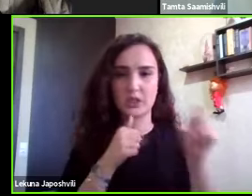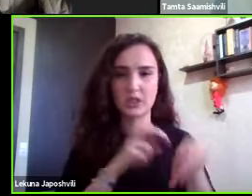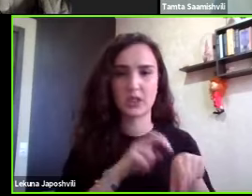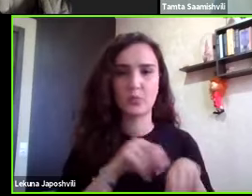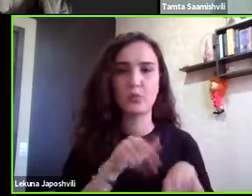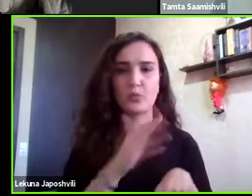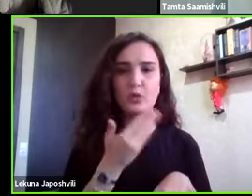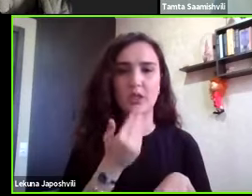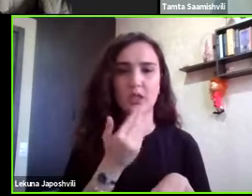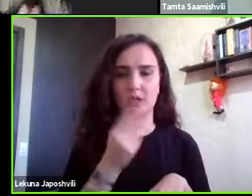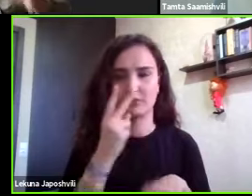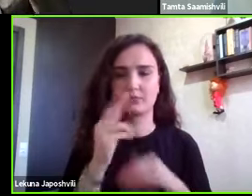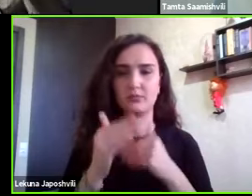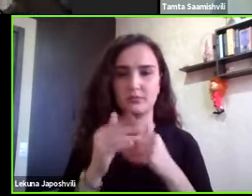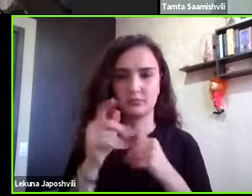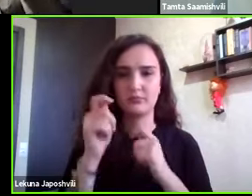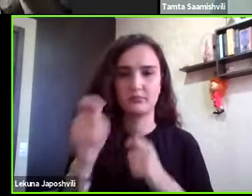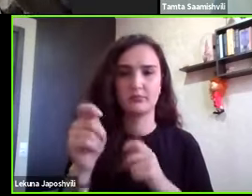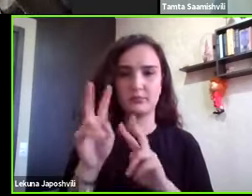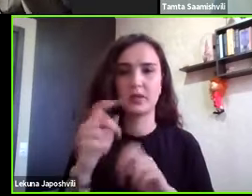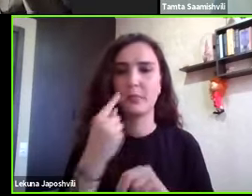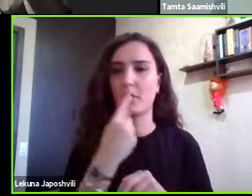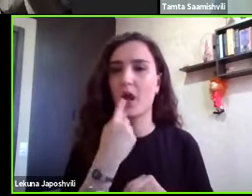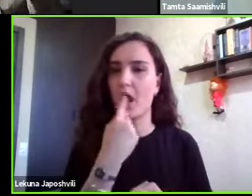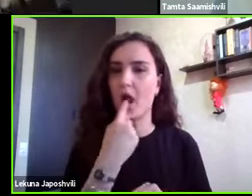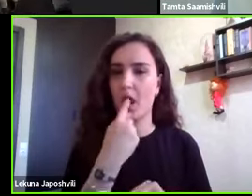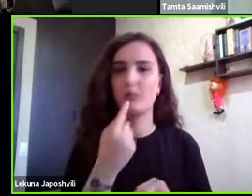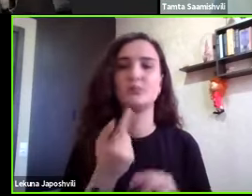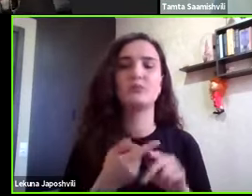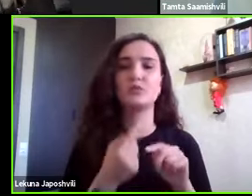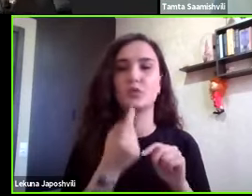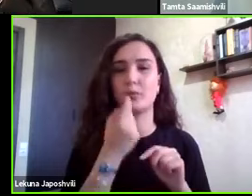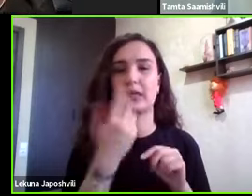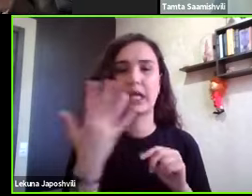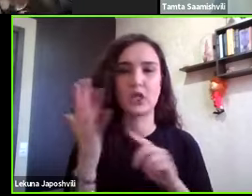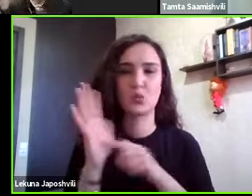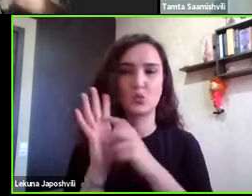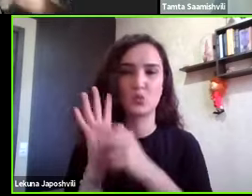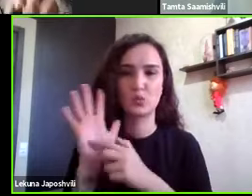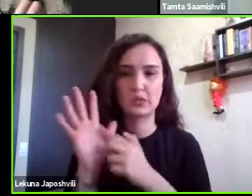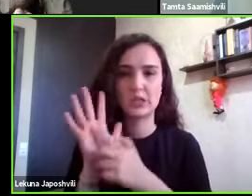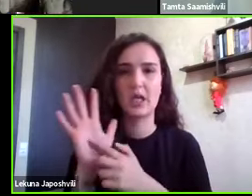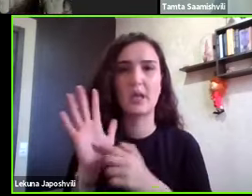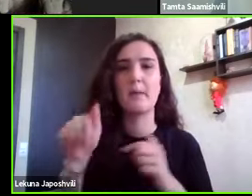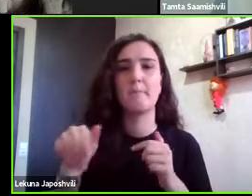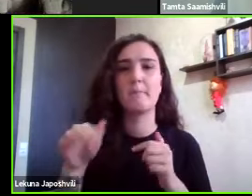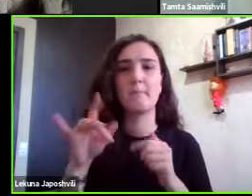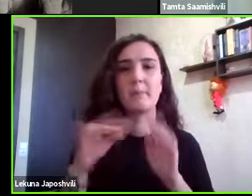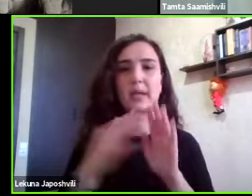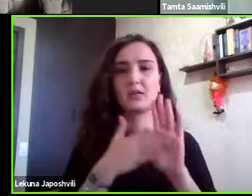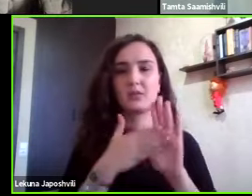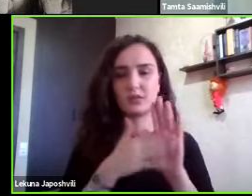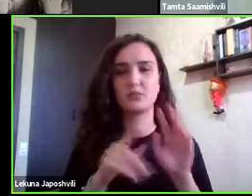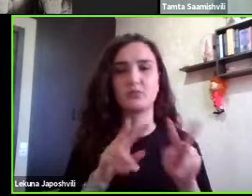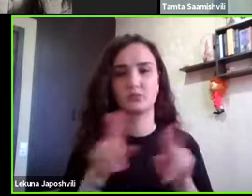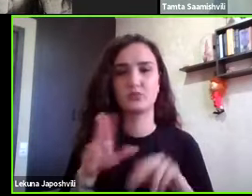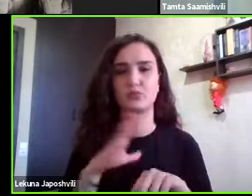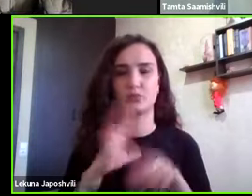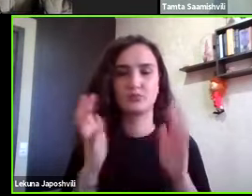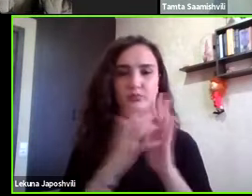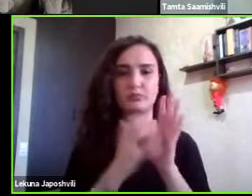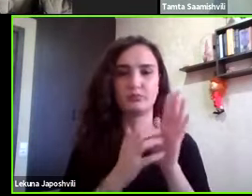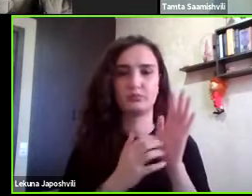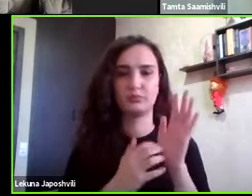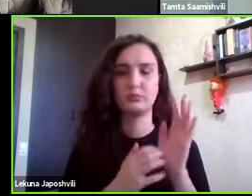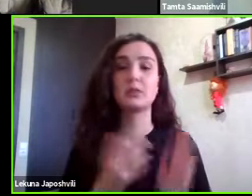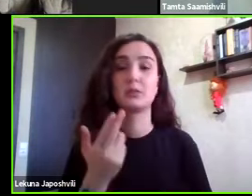იოლად დასვამენ დიაგნოზს პირის გარშემო ლორწოვანზე შეიძლება ხელის გულზე ფეხის გულზე ერთდროულად იყოს გამონაყარი რა